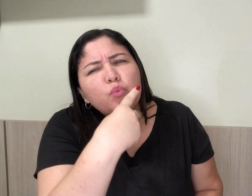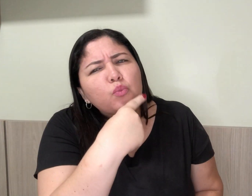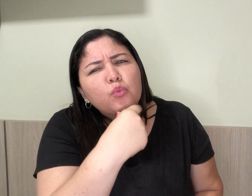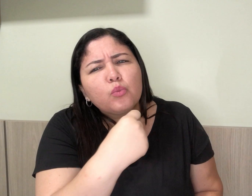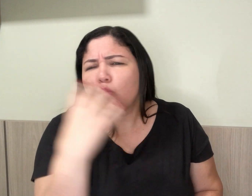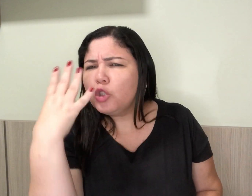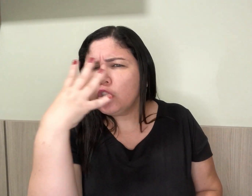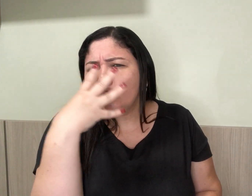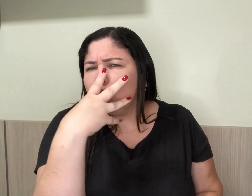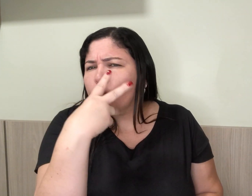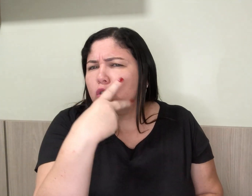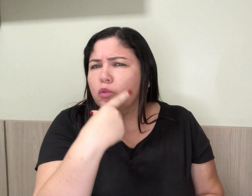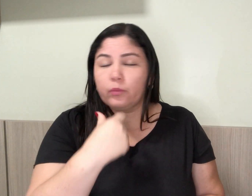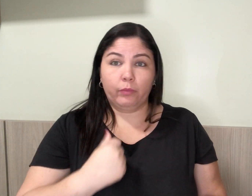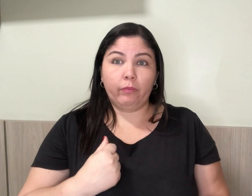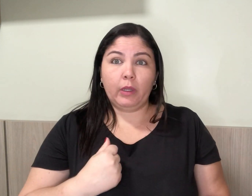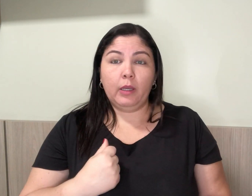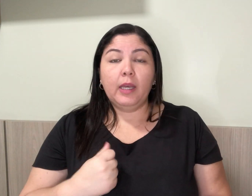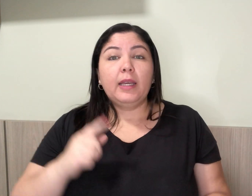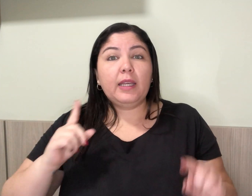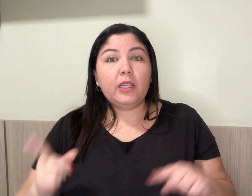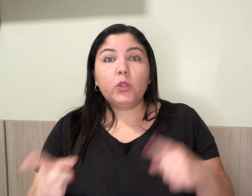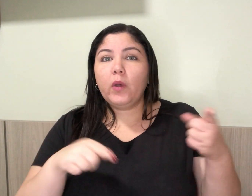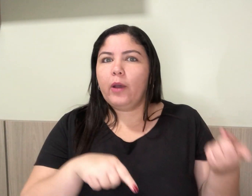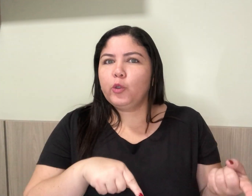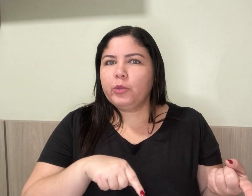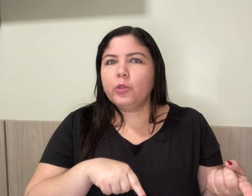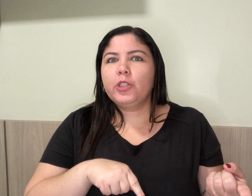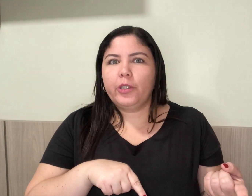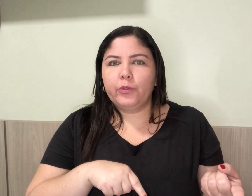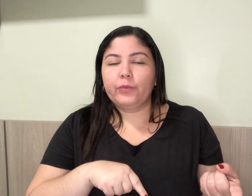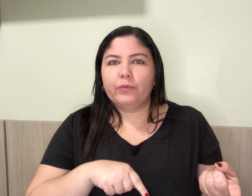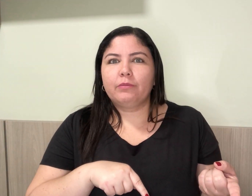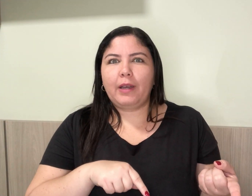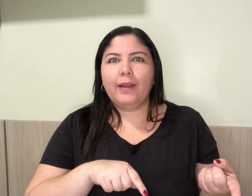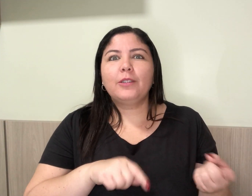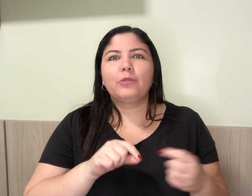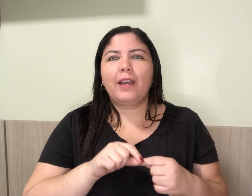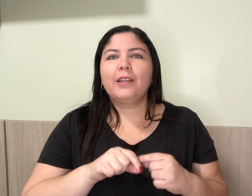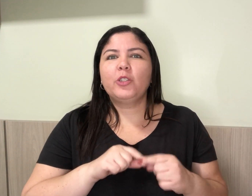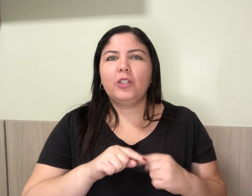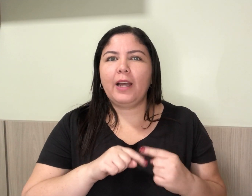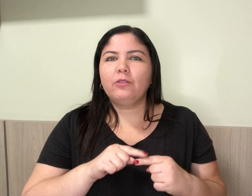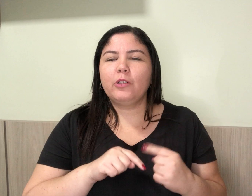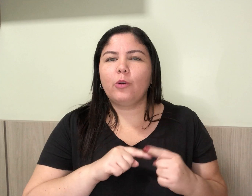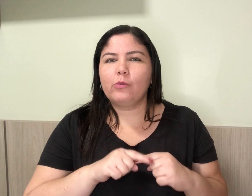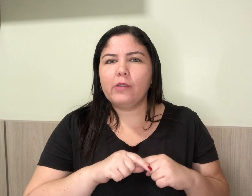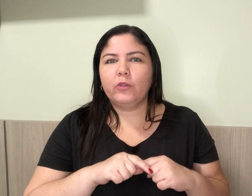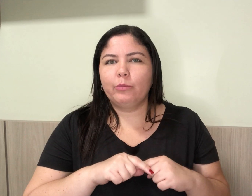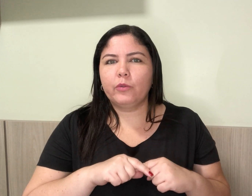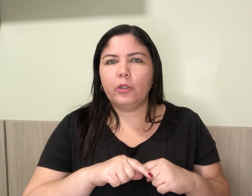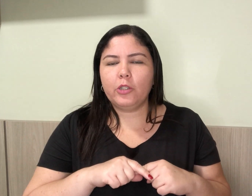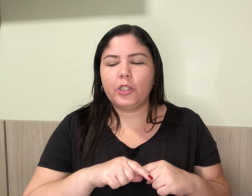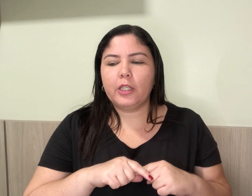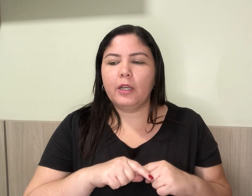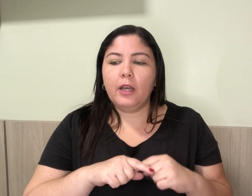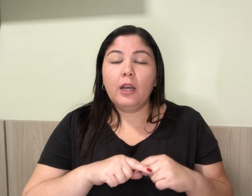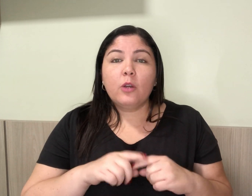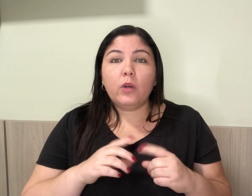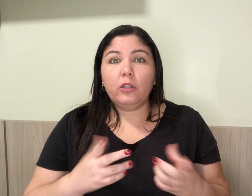bonitinho, bonitinho. E isso é o diminutivo, tá? Então, tá relacionado aí com o nível da morfologia. Quando eu